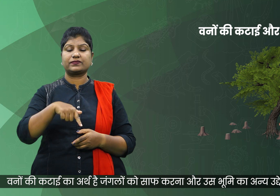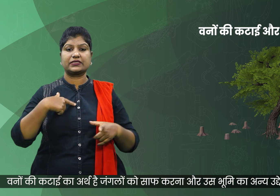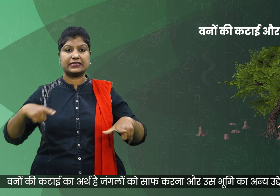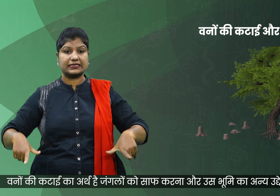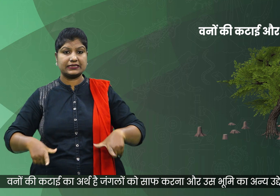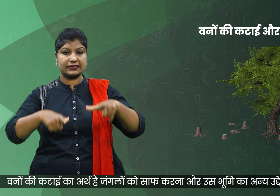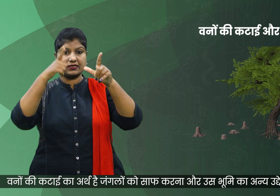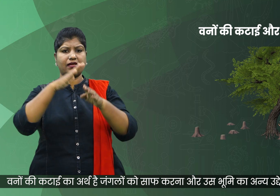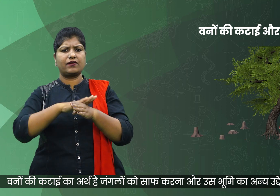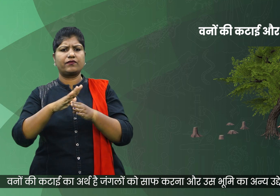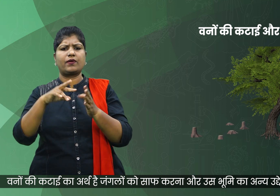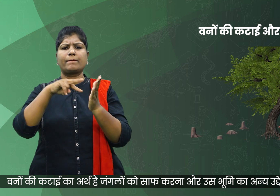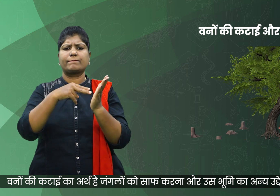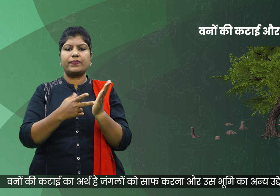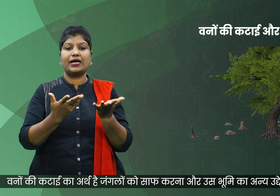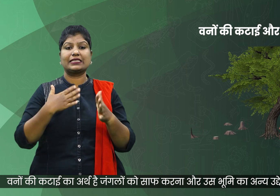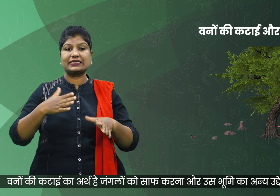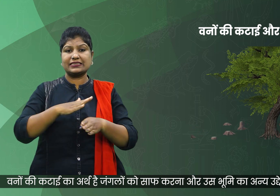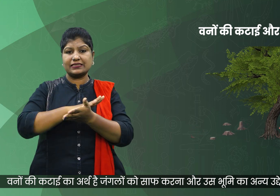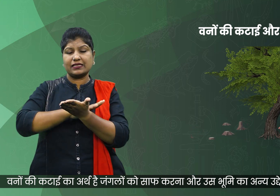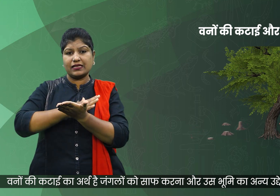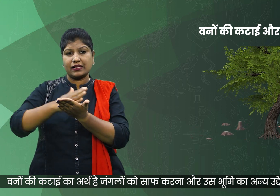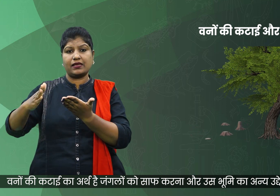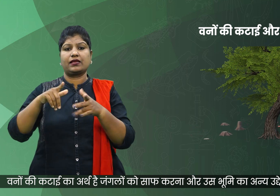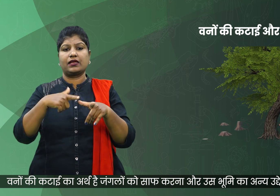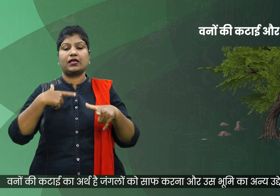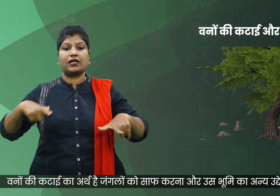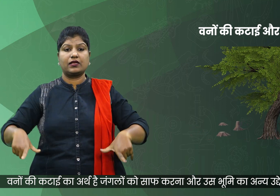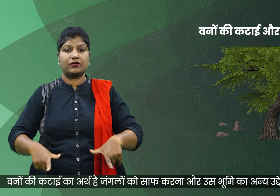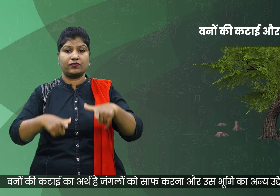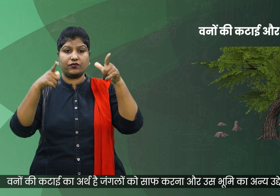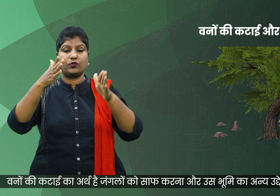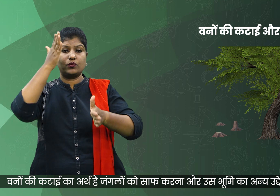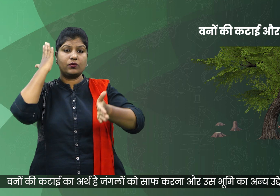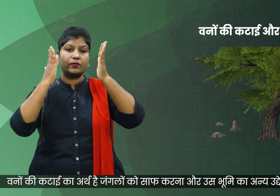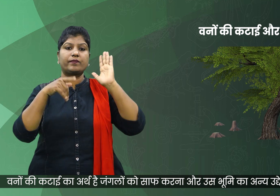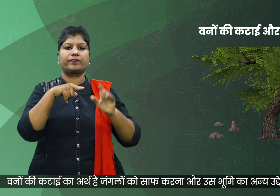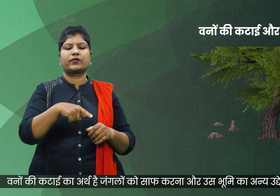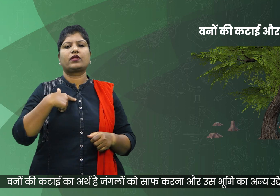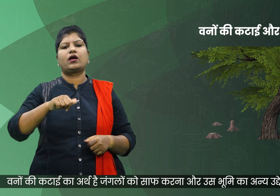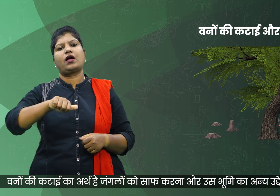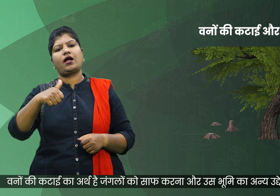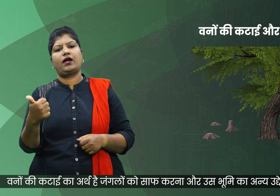अर्थ है जंगलों को साफ करना और उस भूमी का अन्य उद्देशों के लिए उपयोग